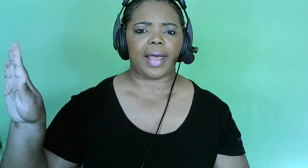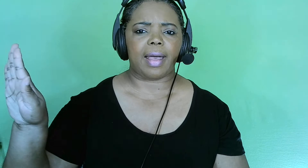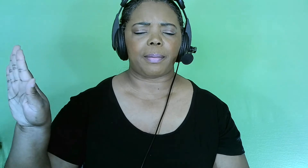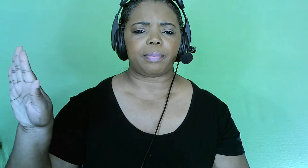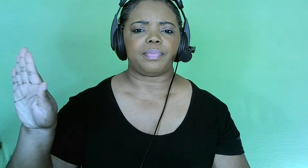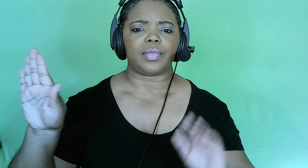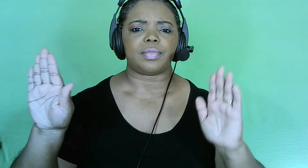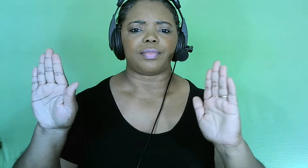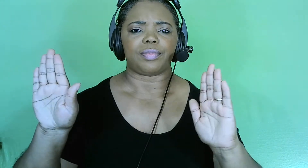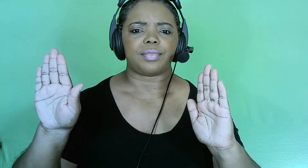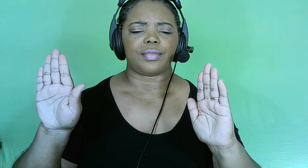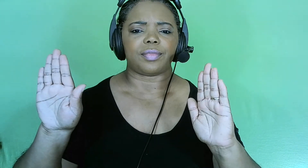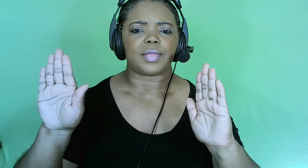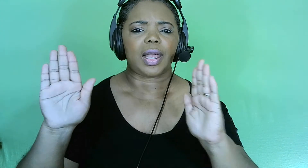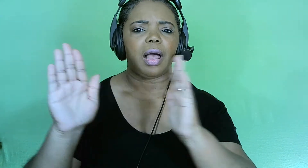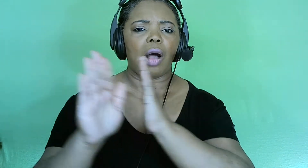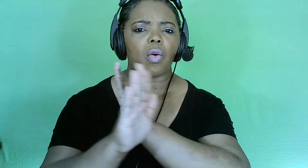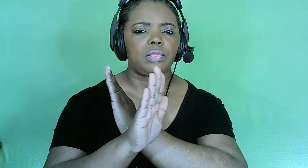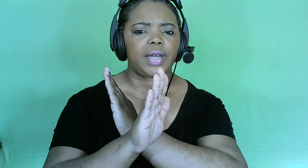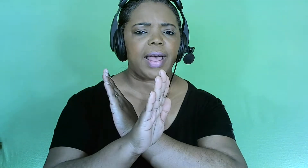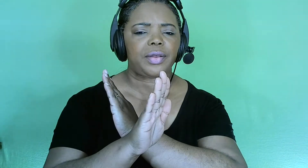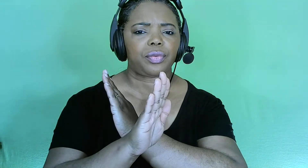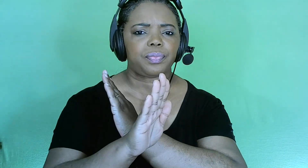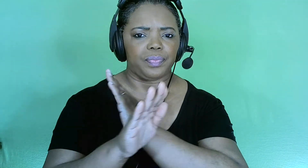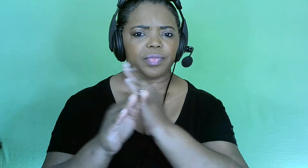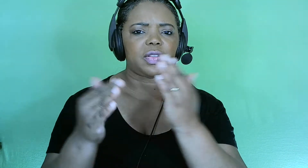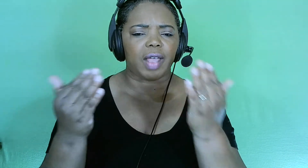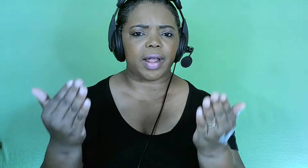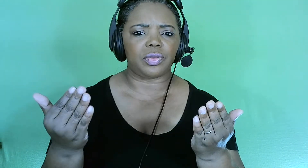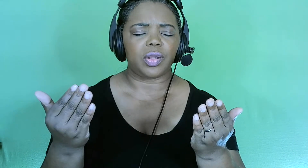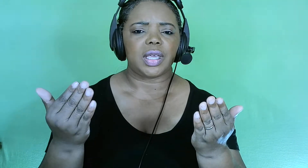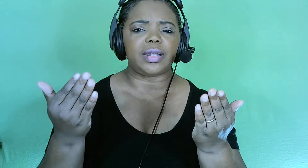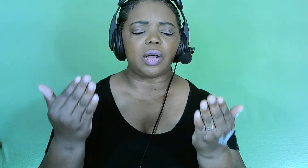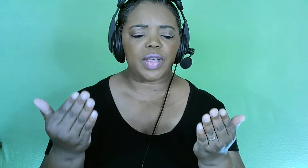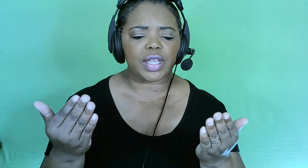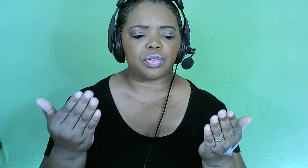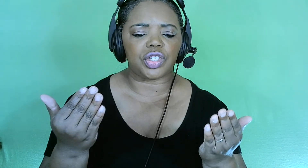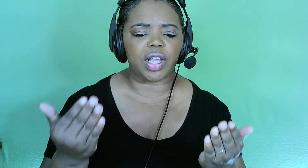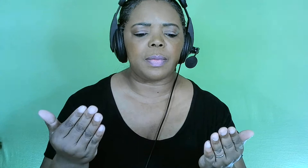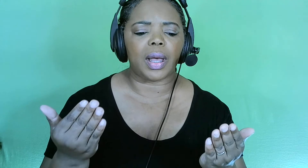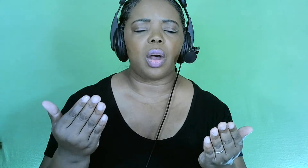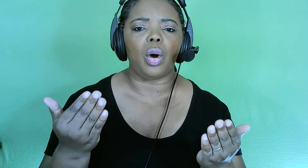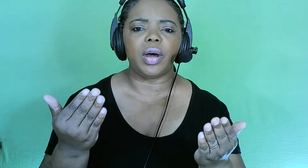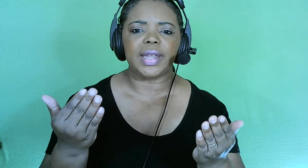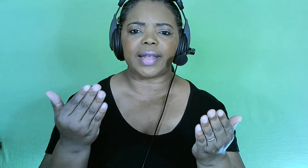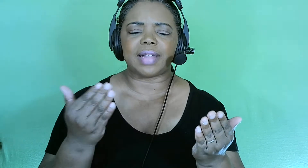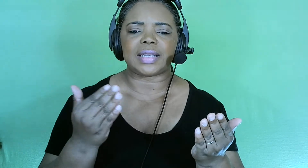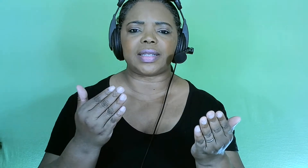cá, ao contrário, certo? Então, isso chama